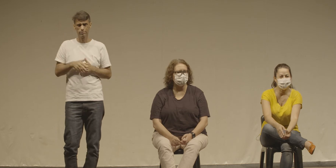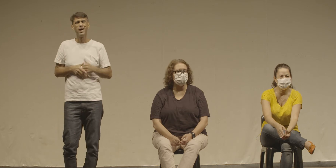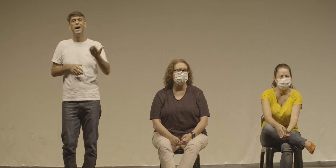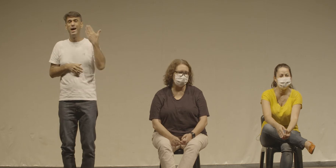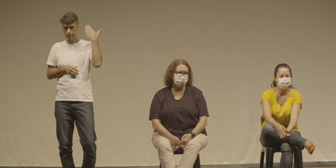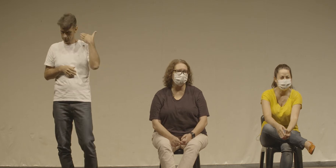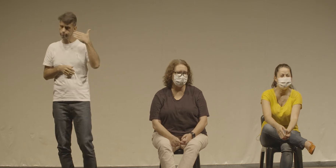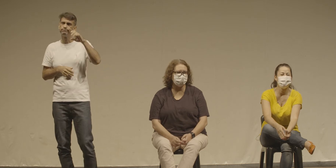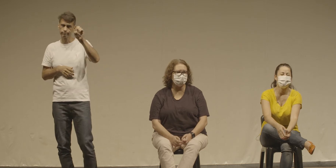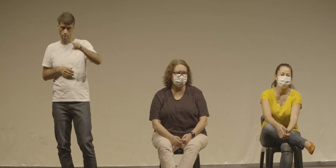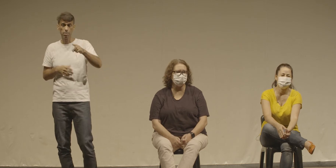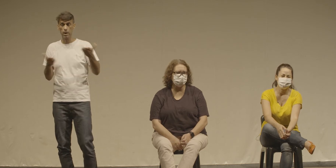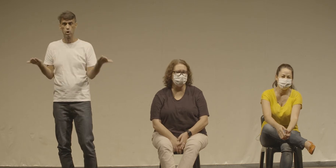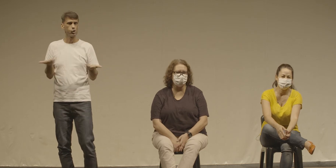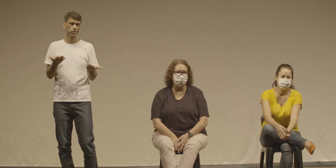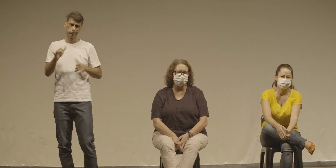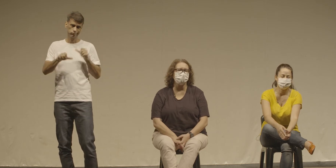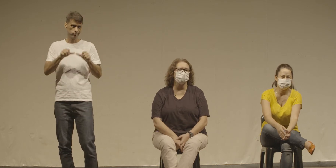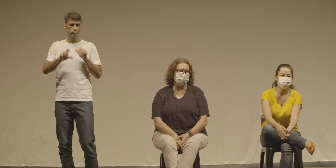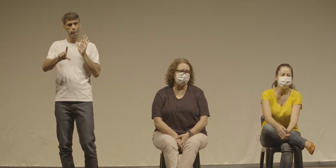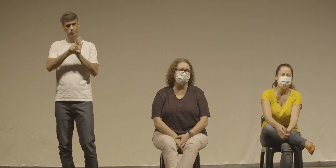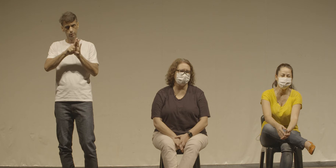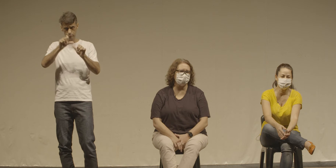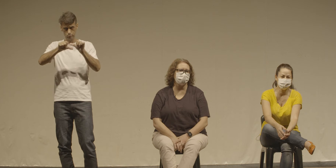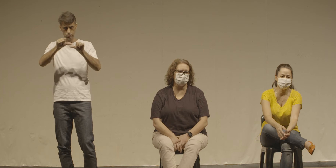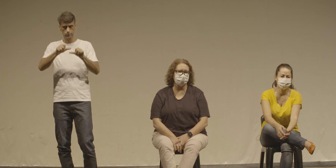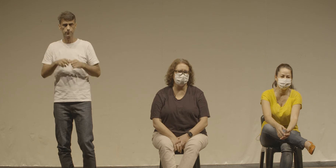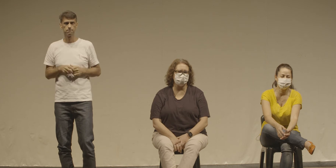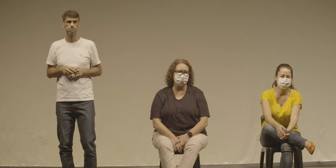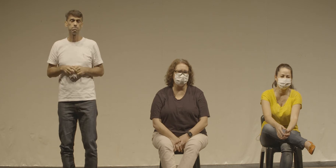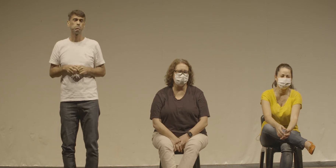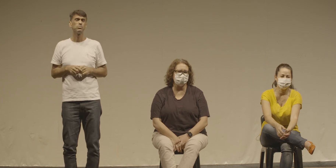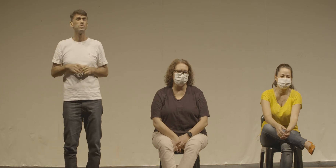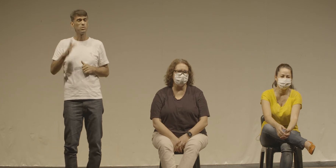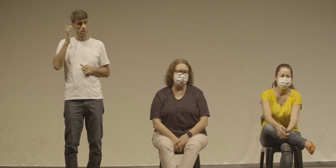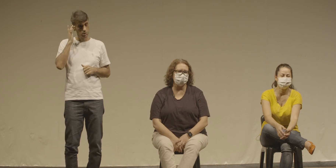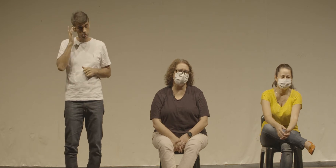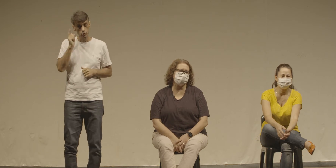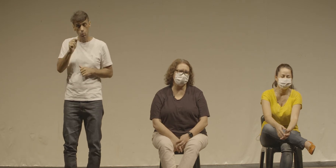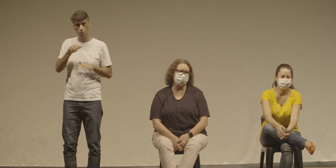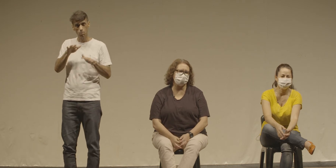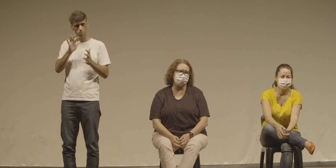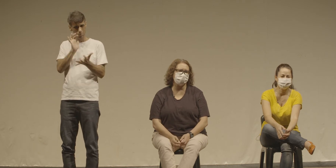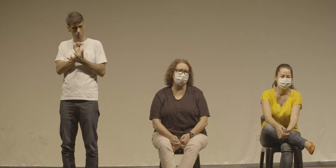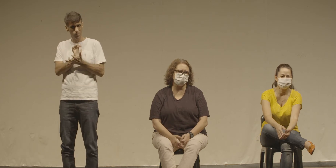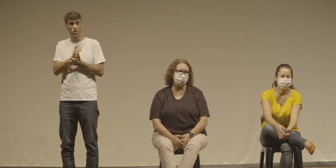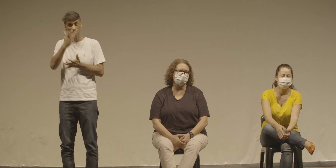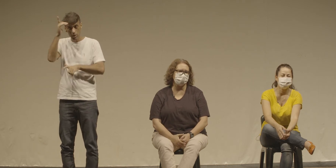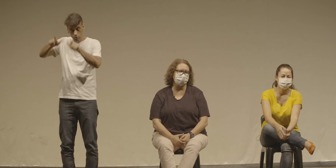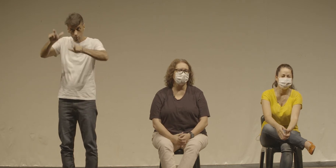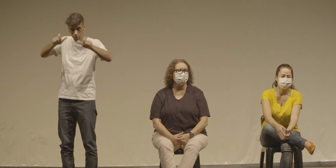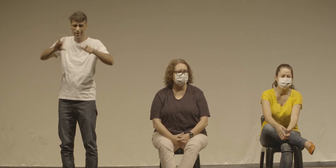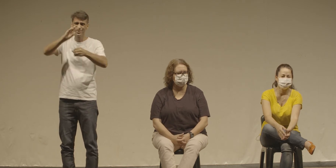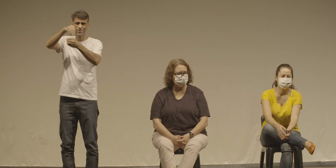né? Antigamente era. Agora a legislação é outra. Né? Então, assim, eu acho que o público-alvo a ser atingido deve ser as vilas